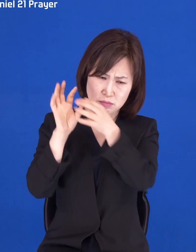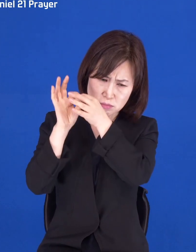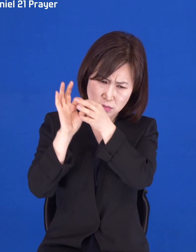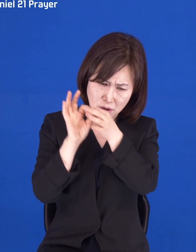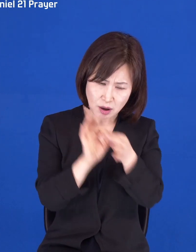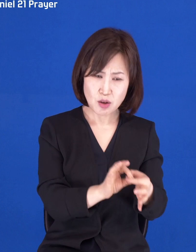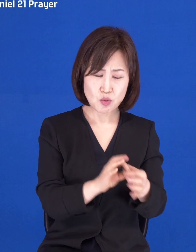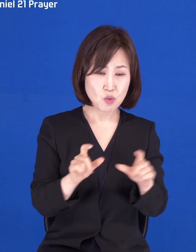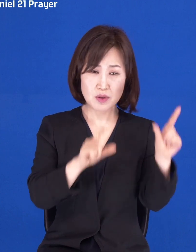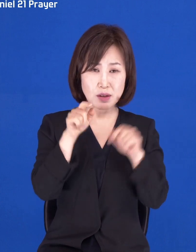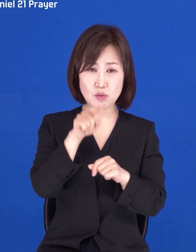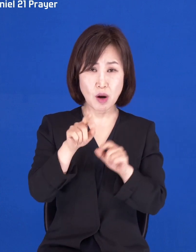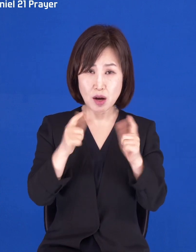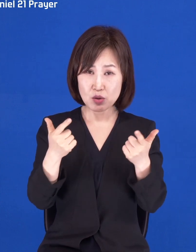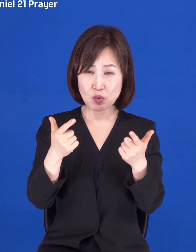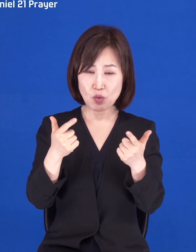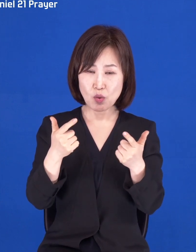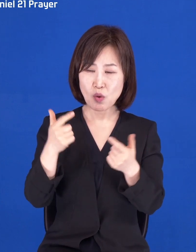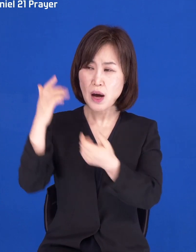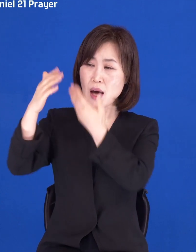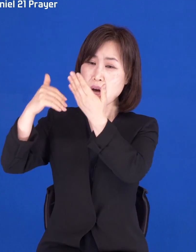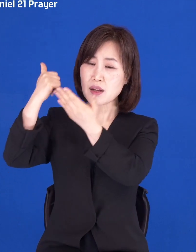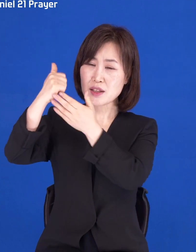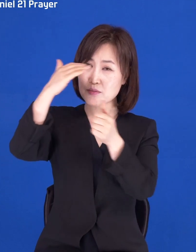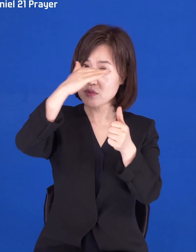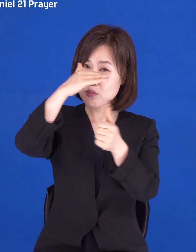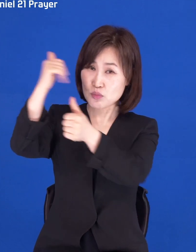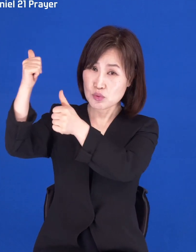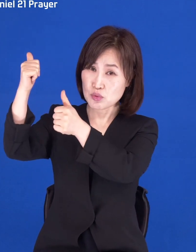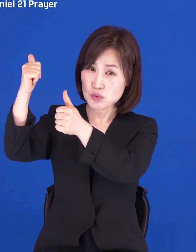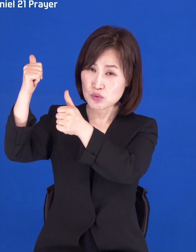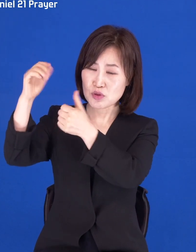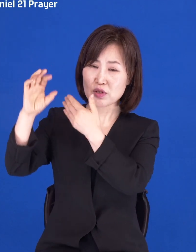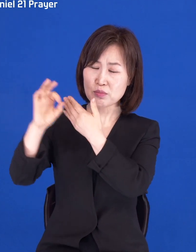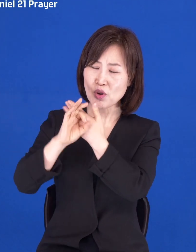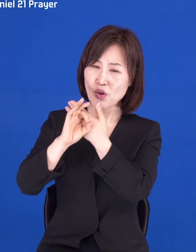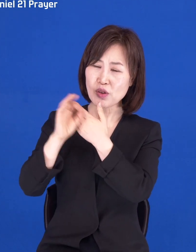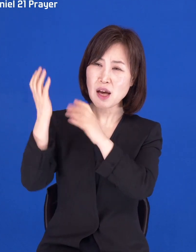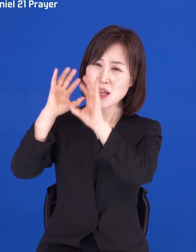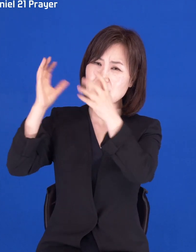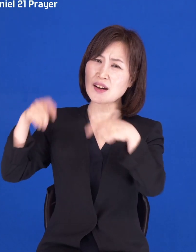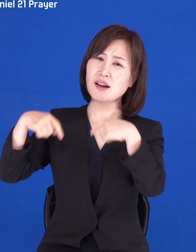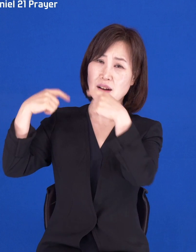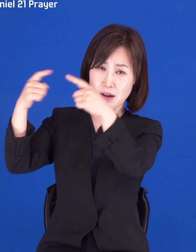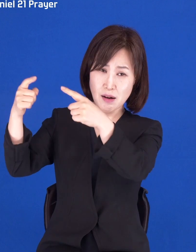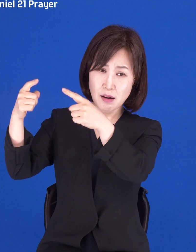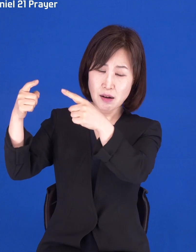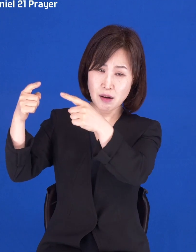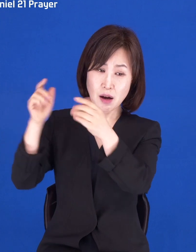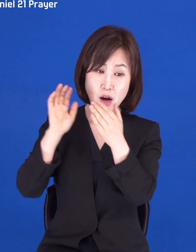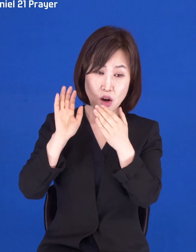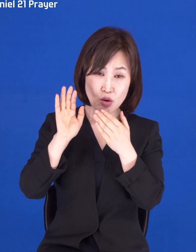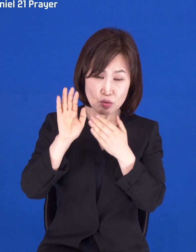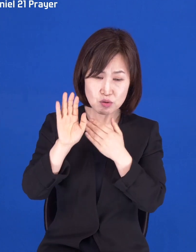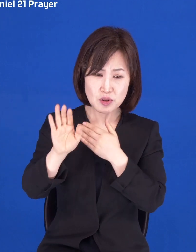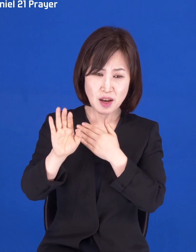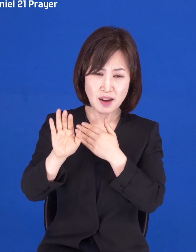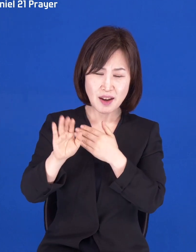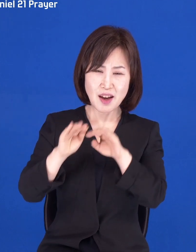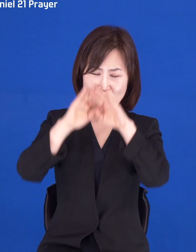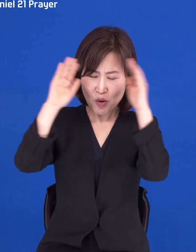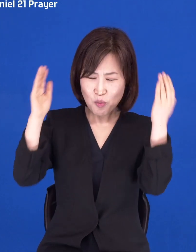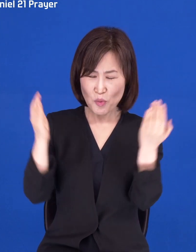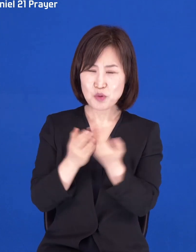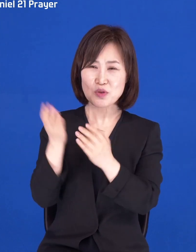아니고 하나님께서 부르실 때 저기 하늘나라로 갈 텐데 나중에 우리 온 가족이 저